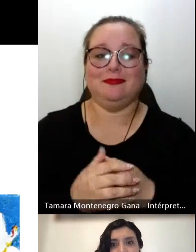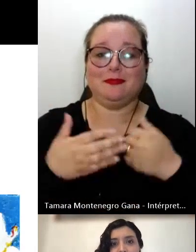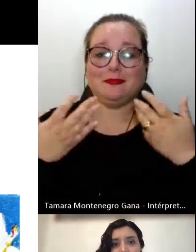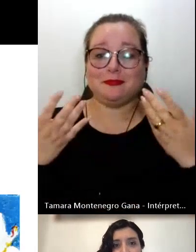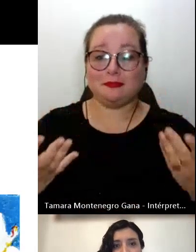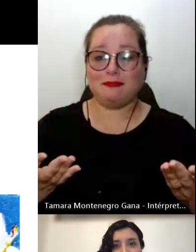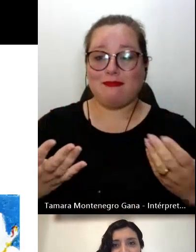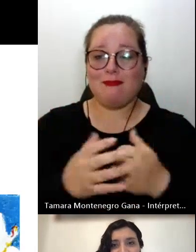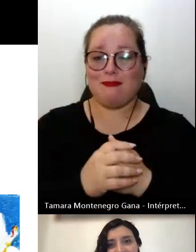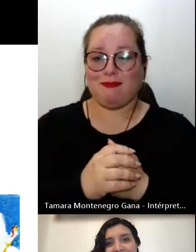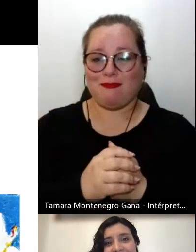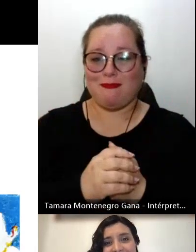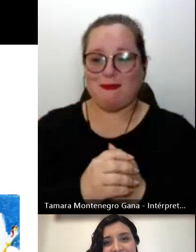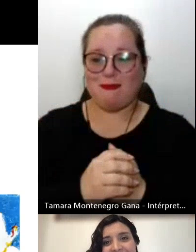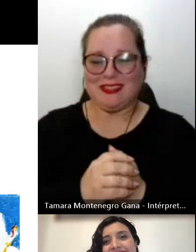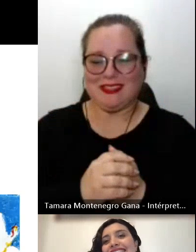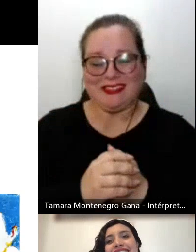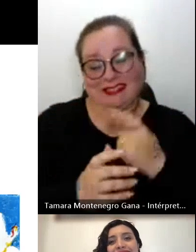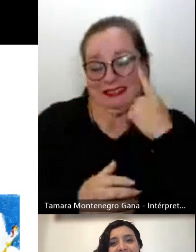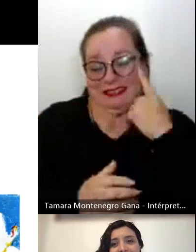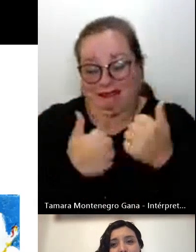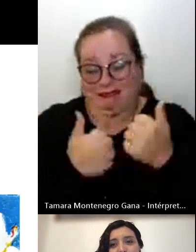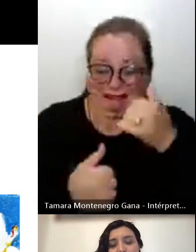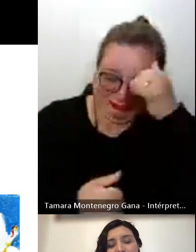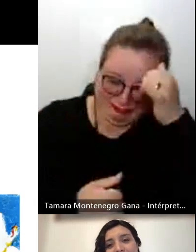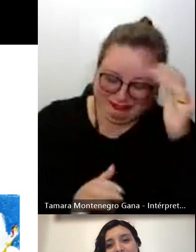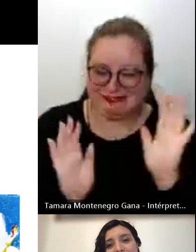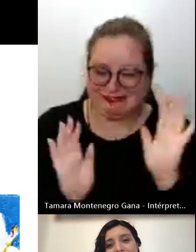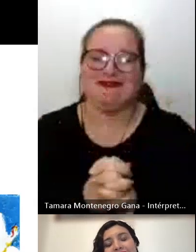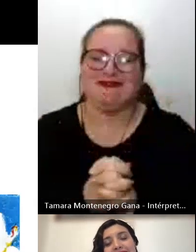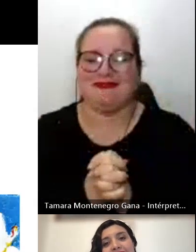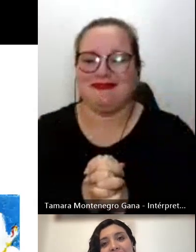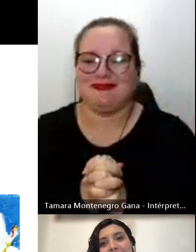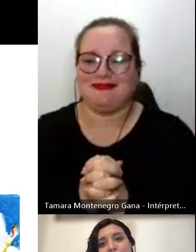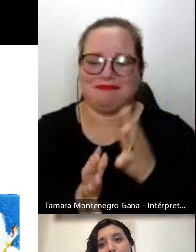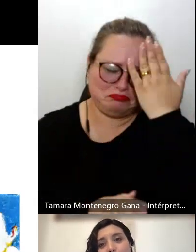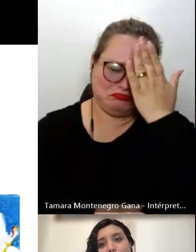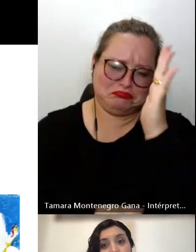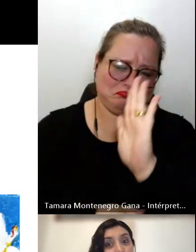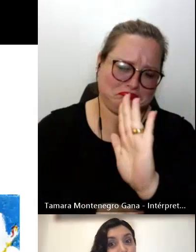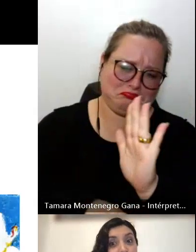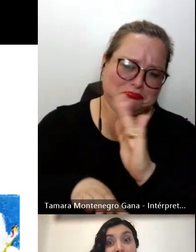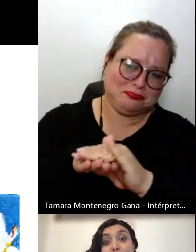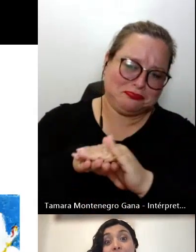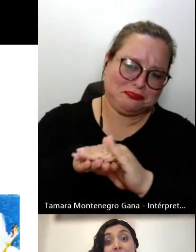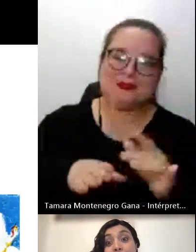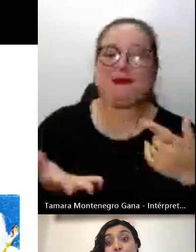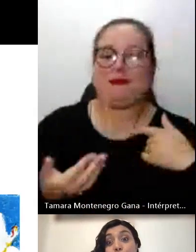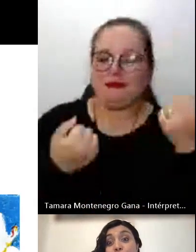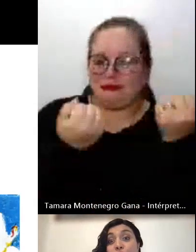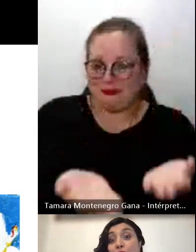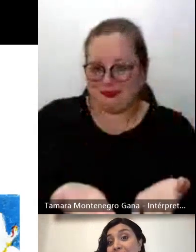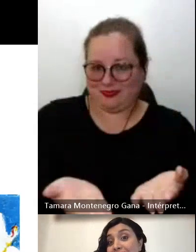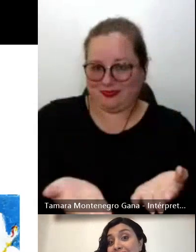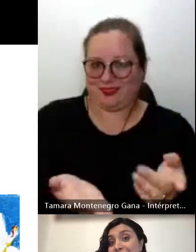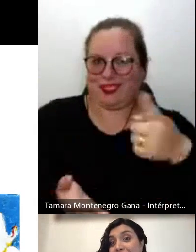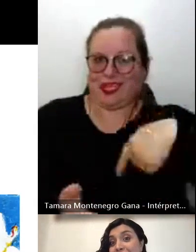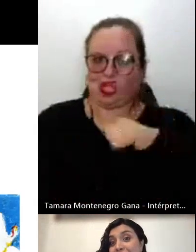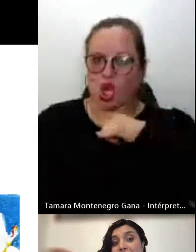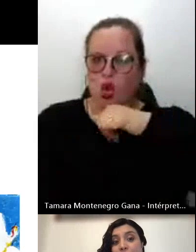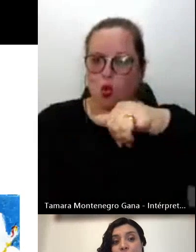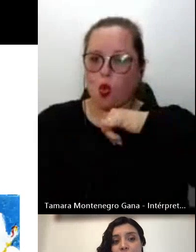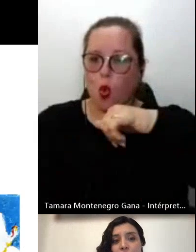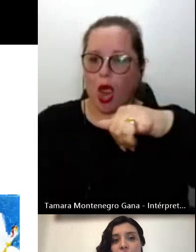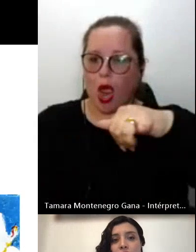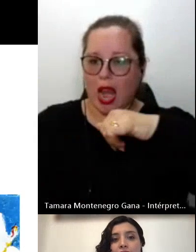Estaba Entonces, probando, perdón. sí, no te preocupes. Está este principio de igualdad, somos iguales,